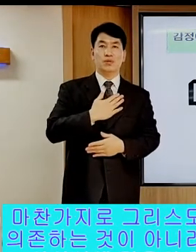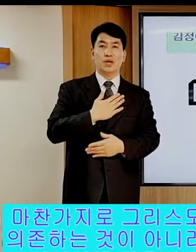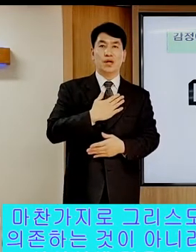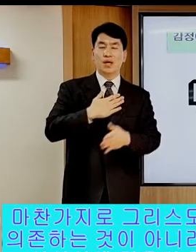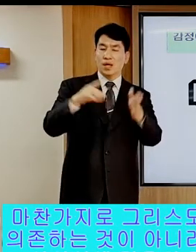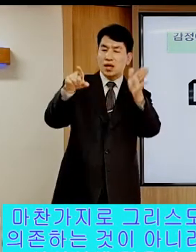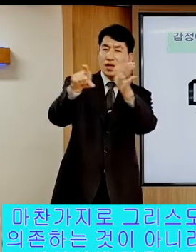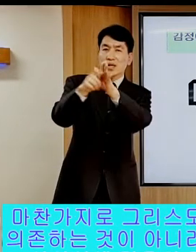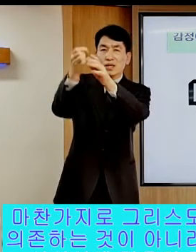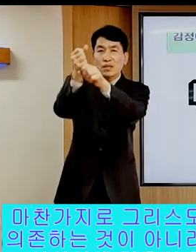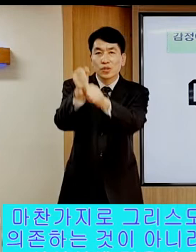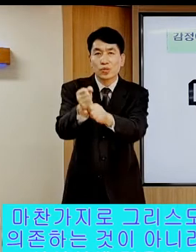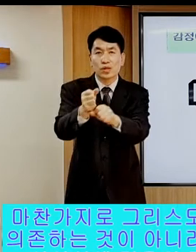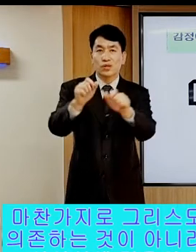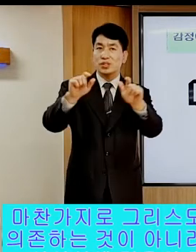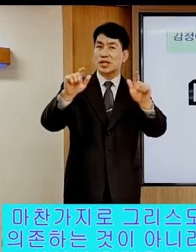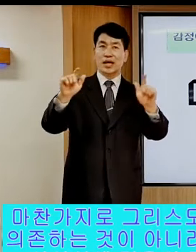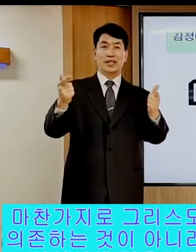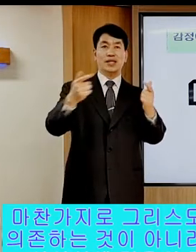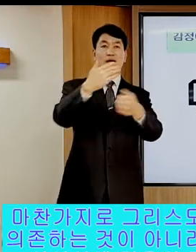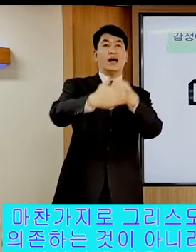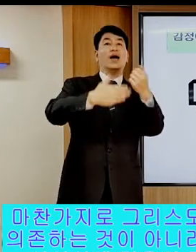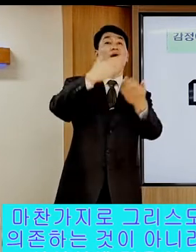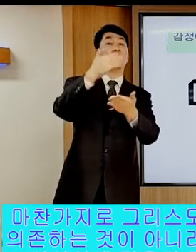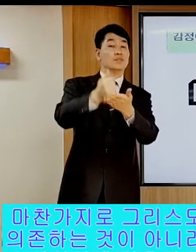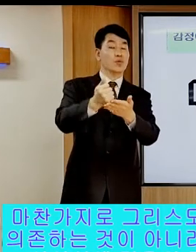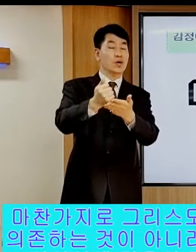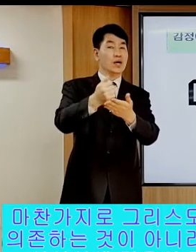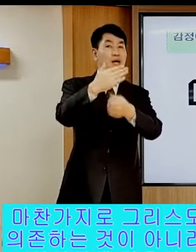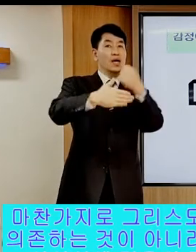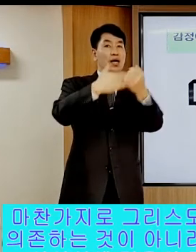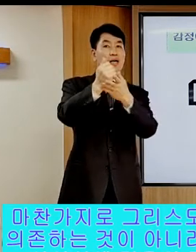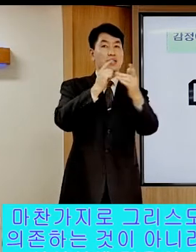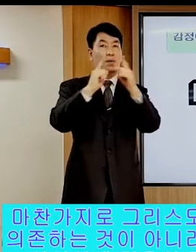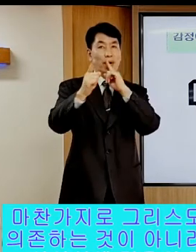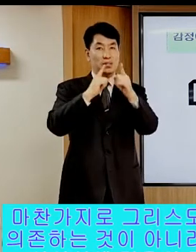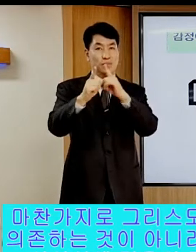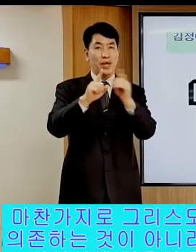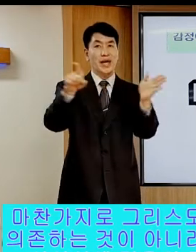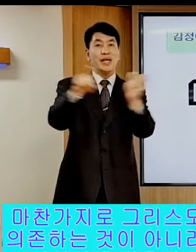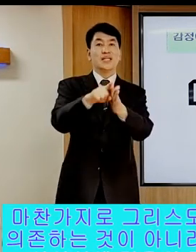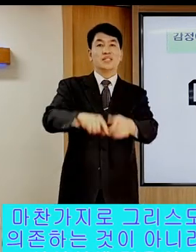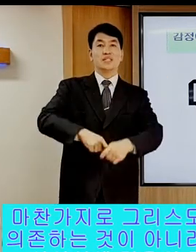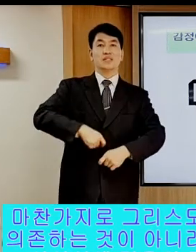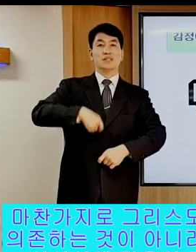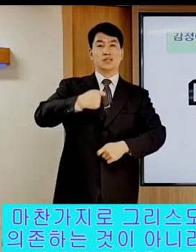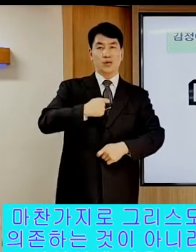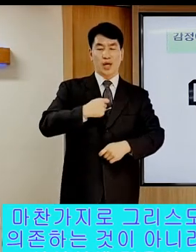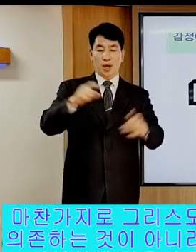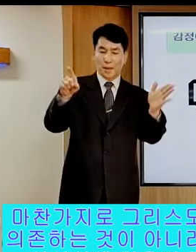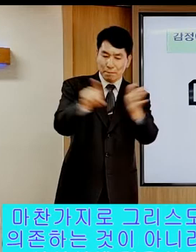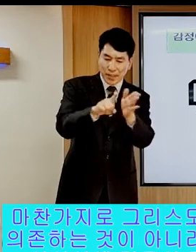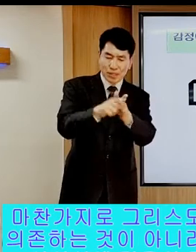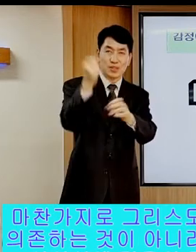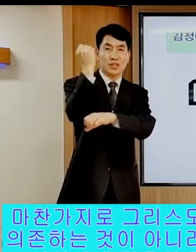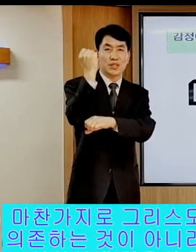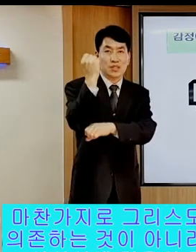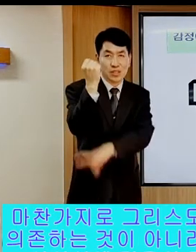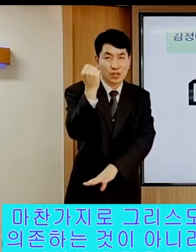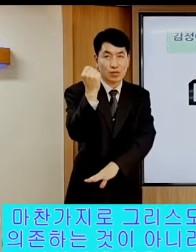감정에 의존하는 것이 아니라 하나님과 하나님의 말씀의 신실성에 믿음을